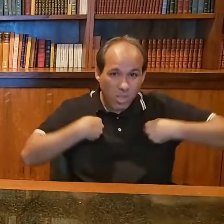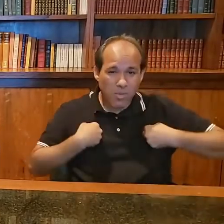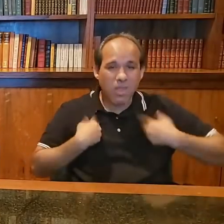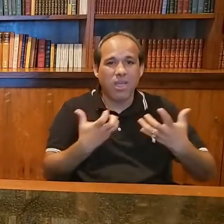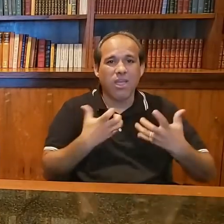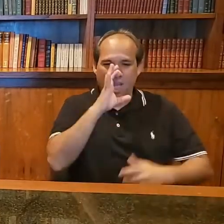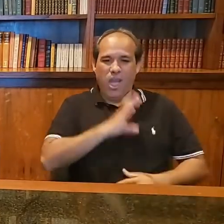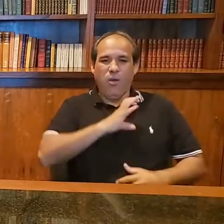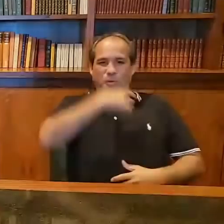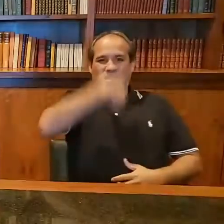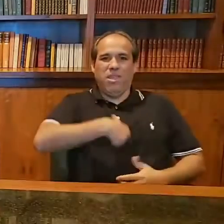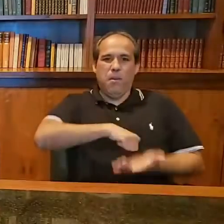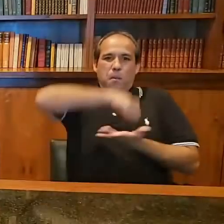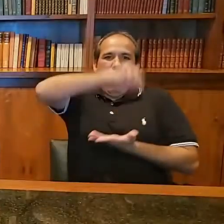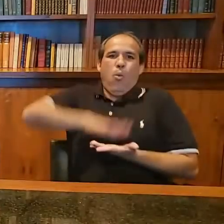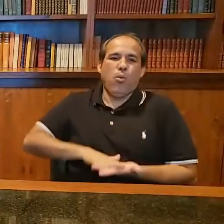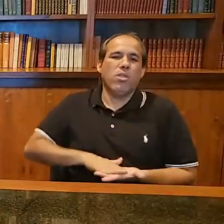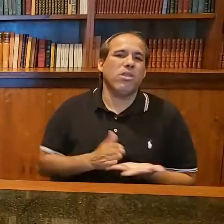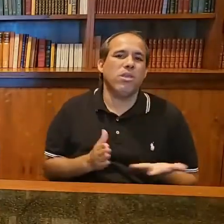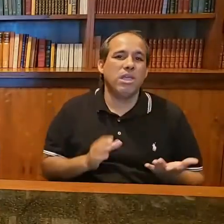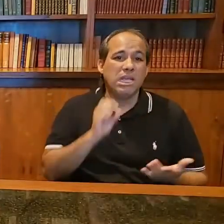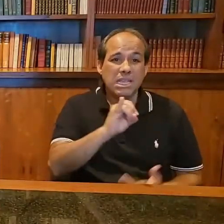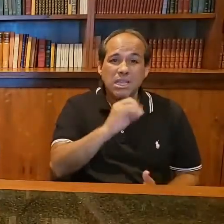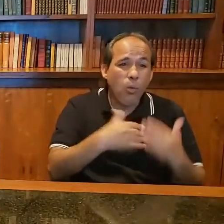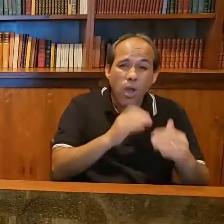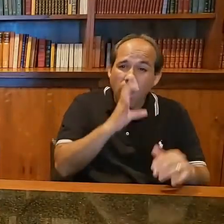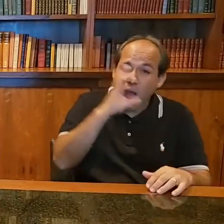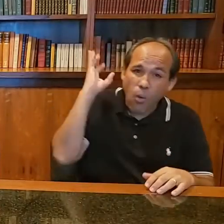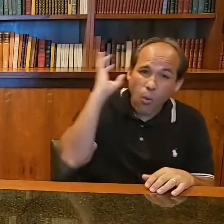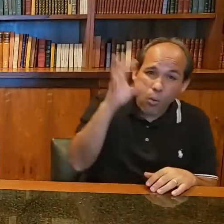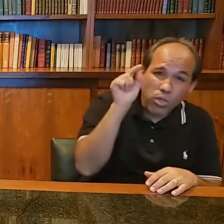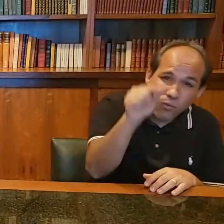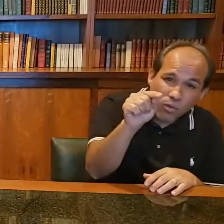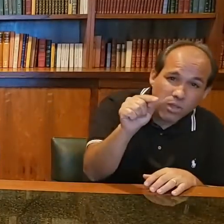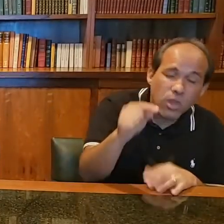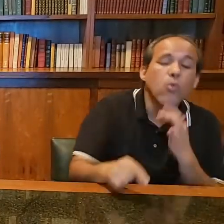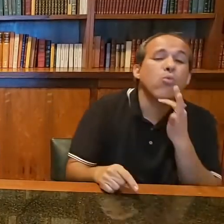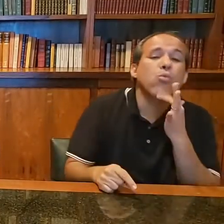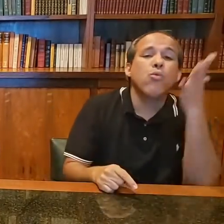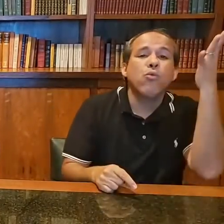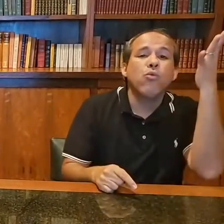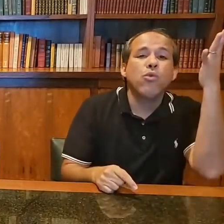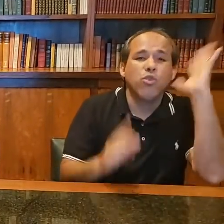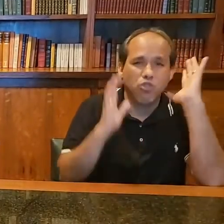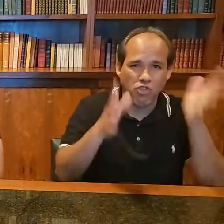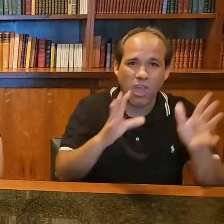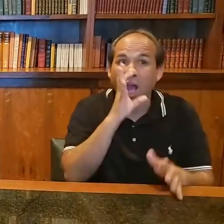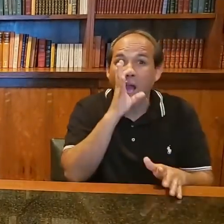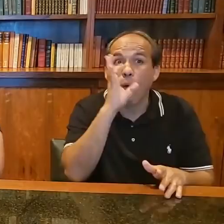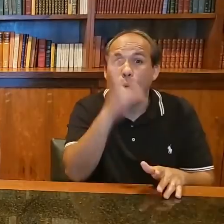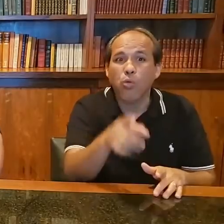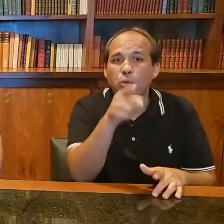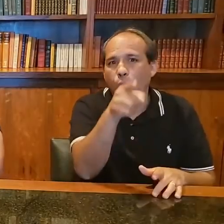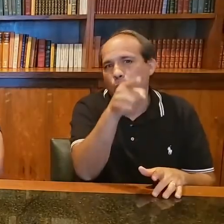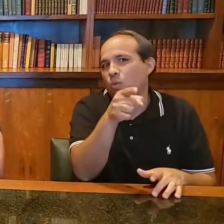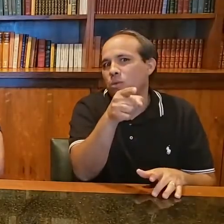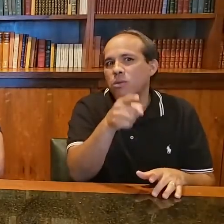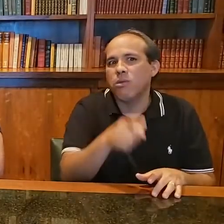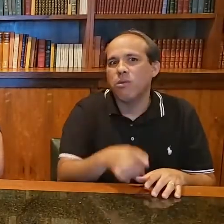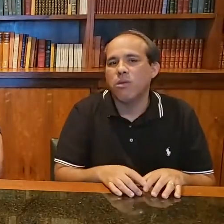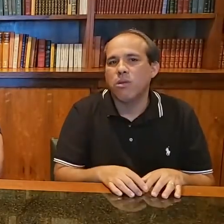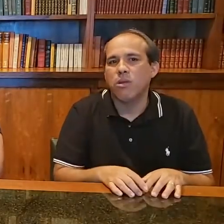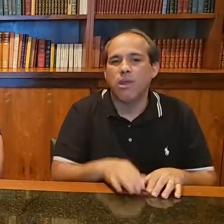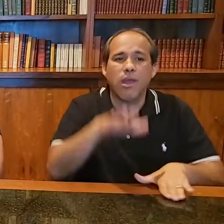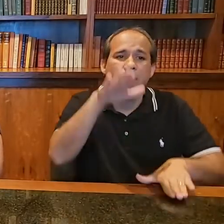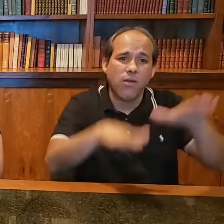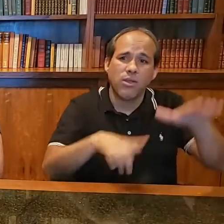Então, não é porque você foi acusado de alguma coisa, eu duvido quem já não tenha sido acusado de alguma coisa, duvido. E